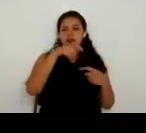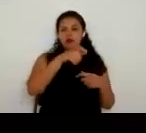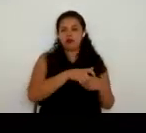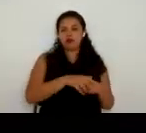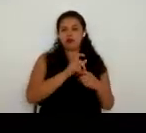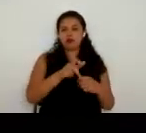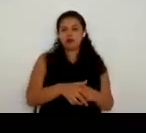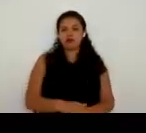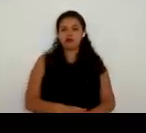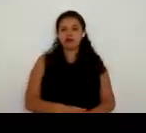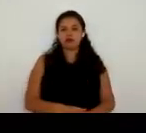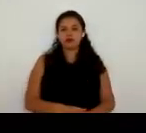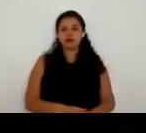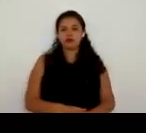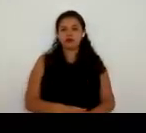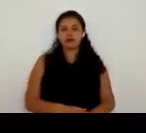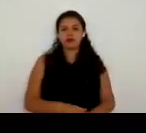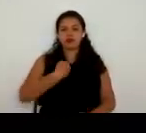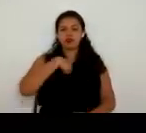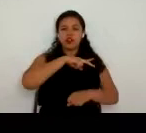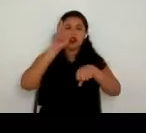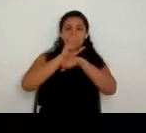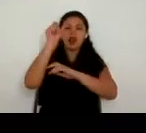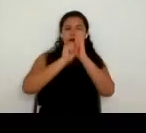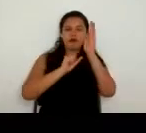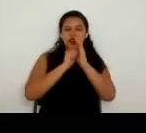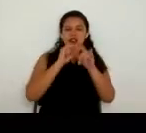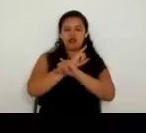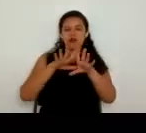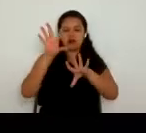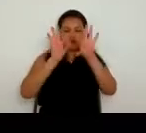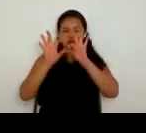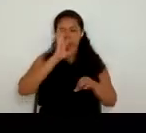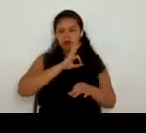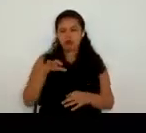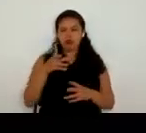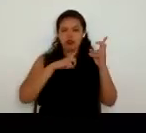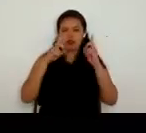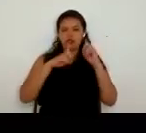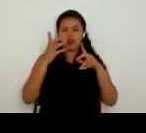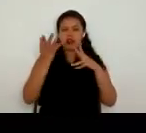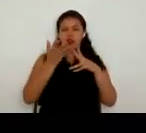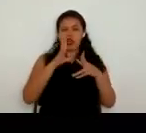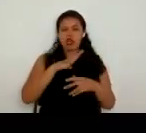lo podemos sacar día y mes y no queda duda de esta parte